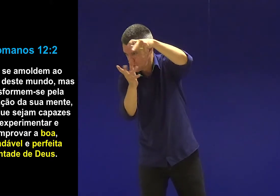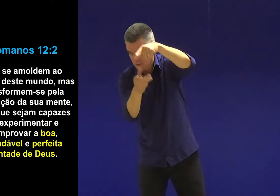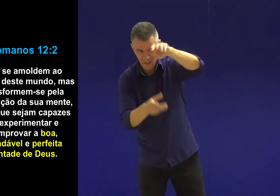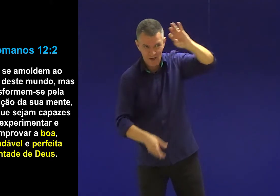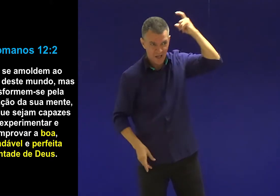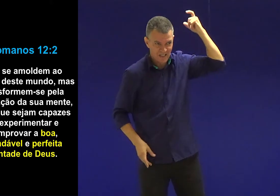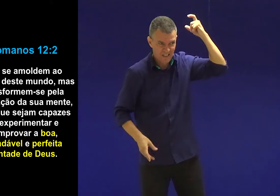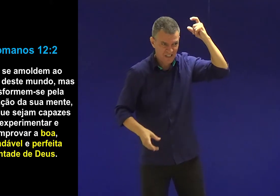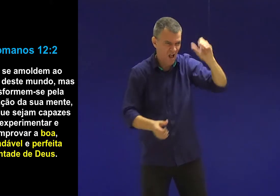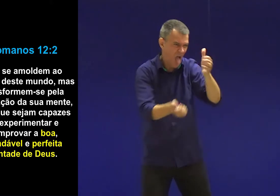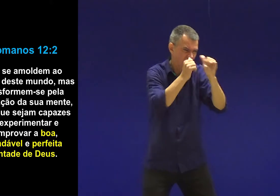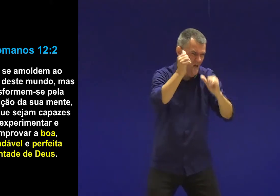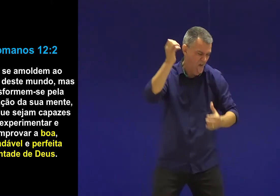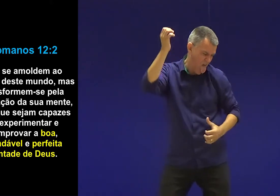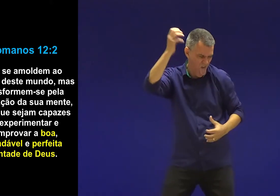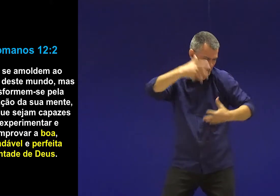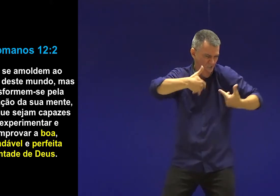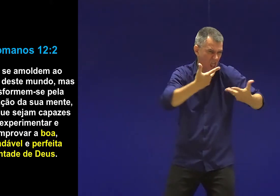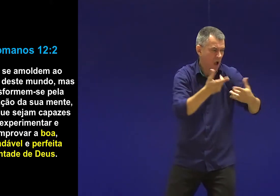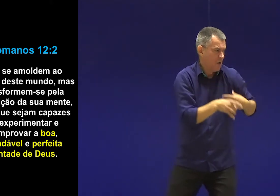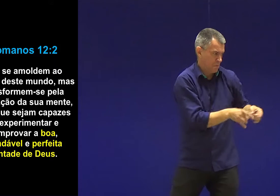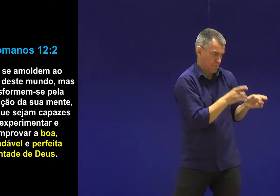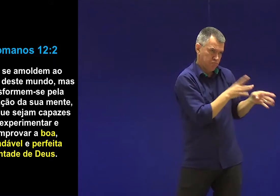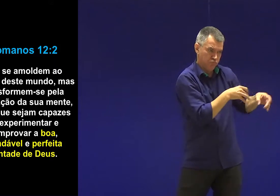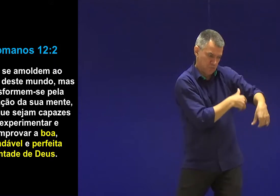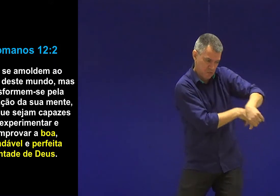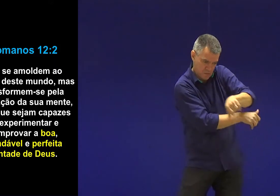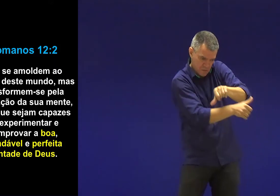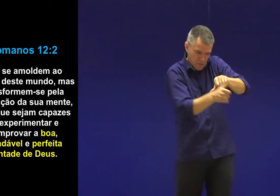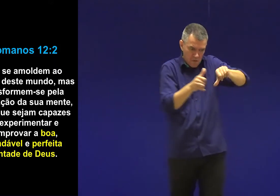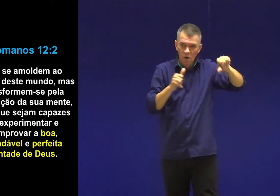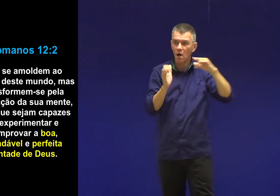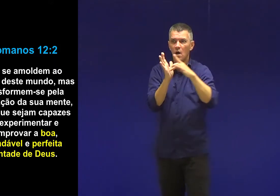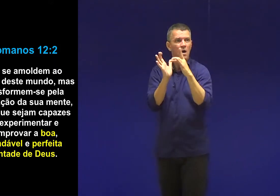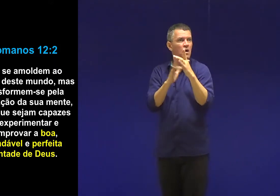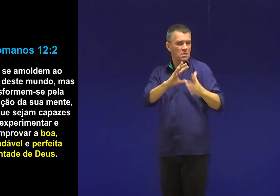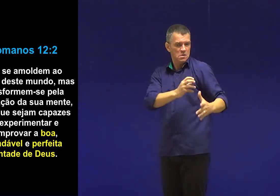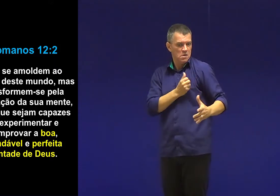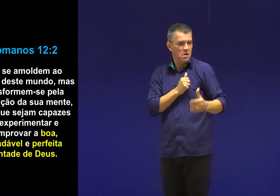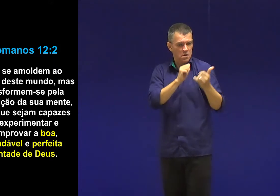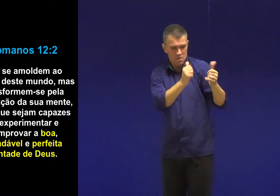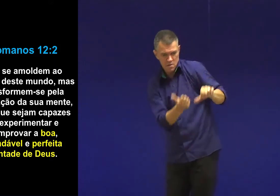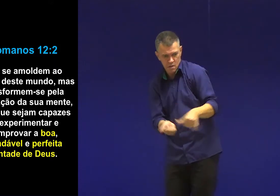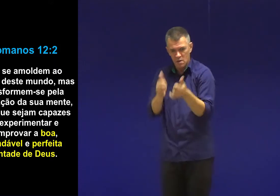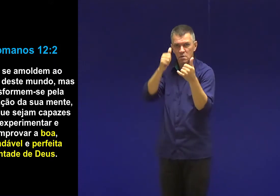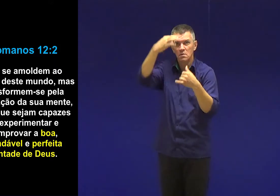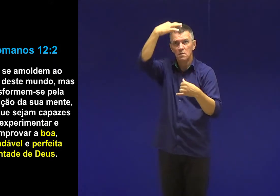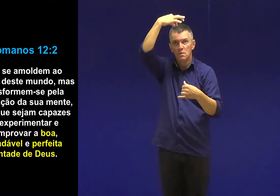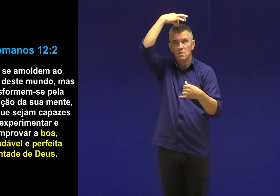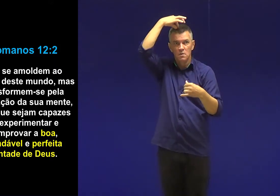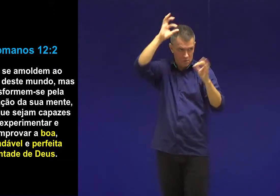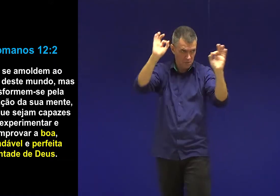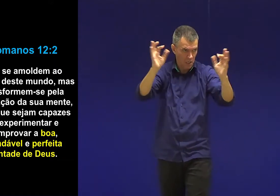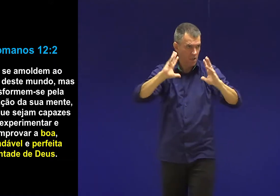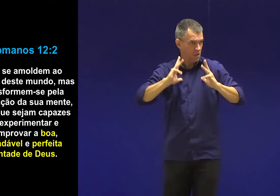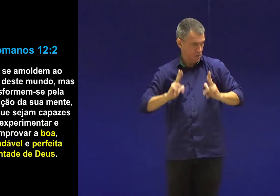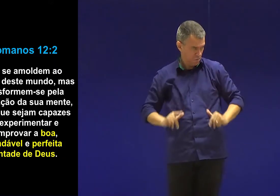cristão, você é do mundo, né? Você é para dançar, para beber, você tem uma nova vida, você é batizado, recebe o Espírito